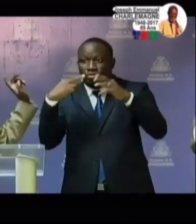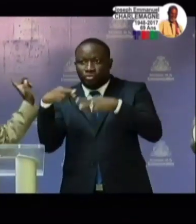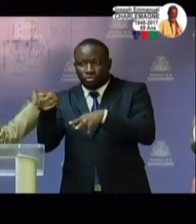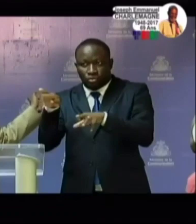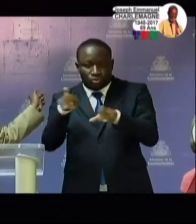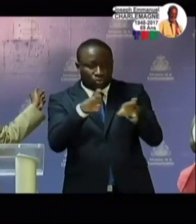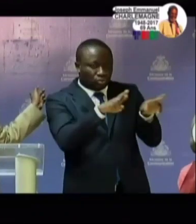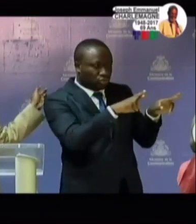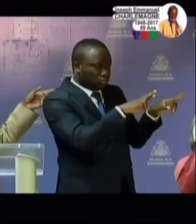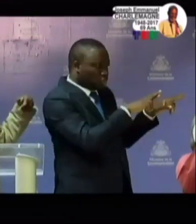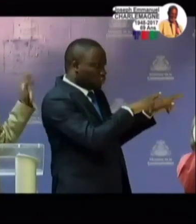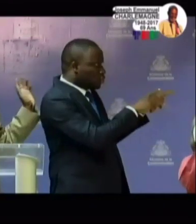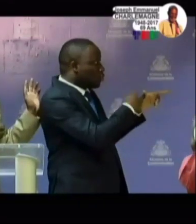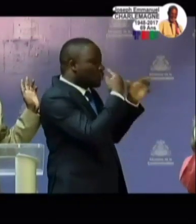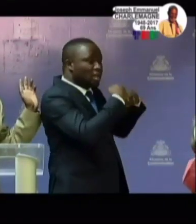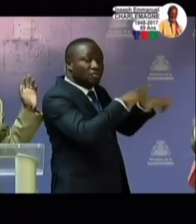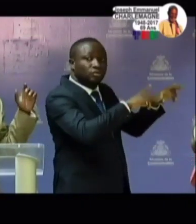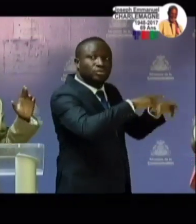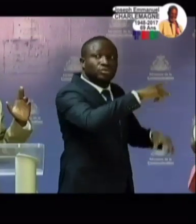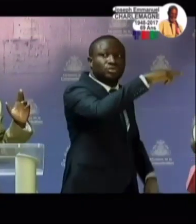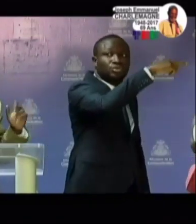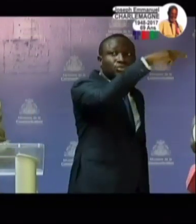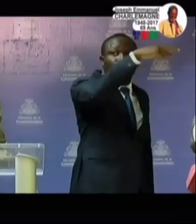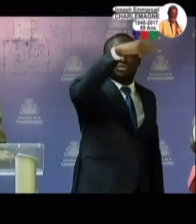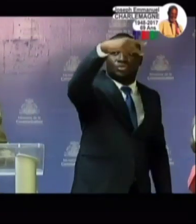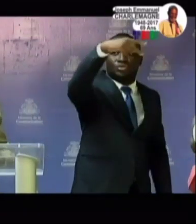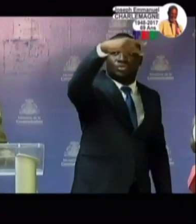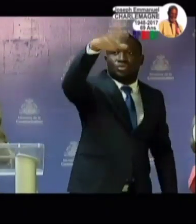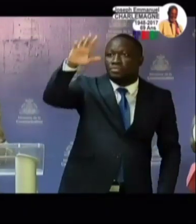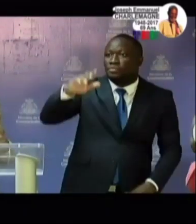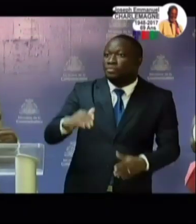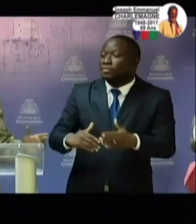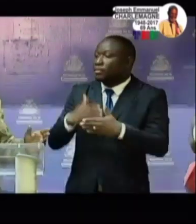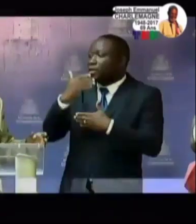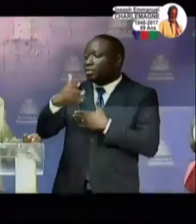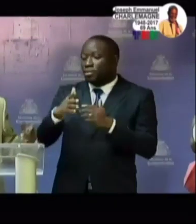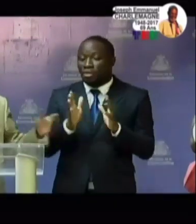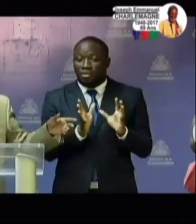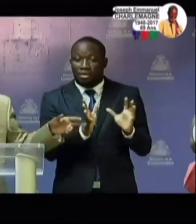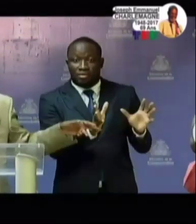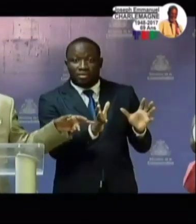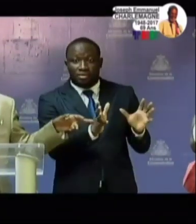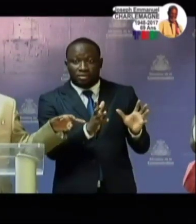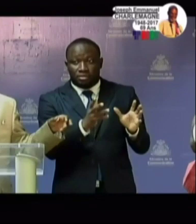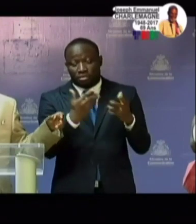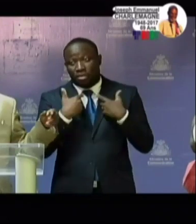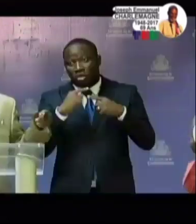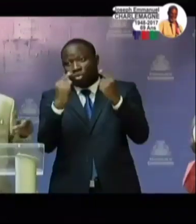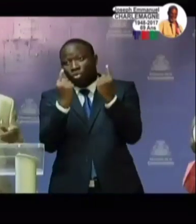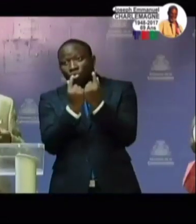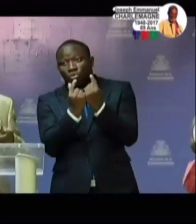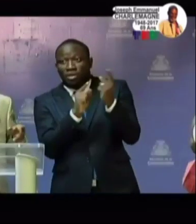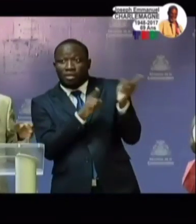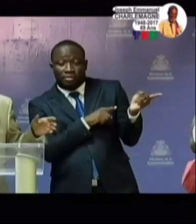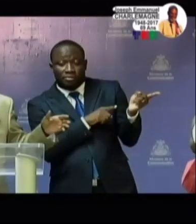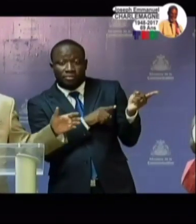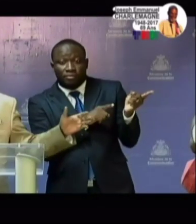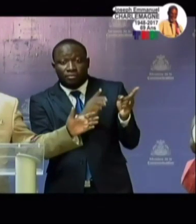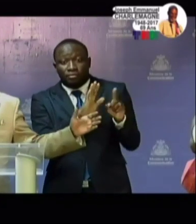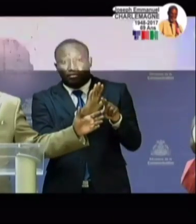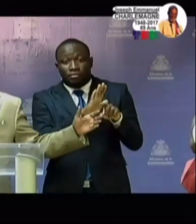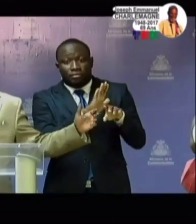plastique là ou faire première avenue ou monter par la lettre ou aller entre-temps m'a avancé mobiliser sérieusement là donc